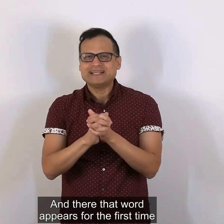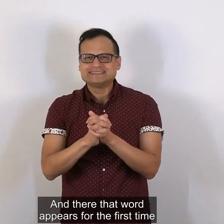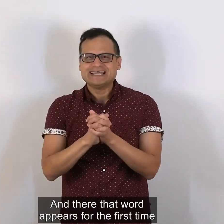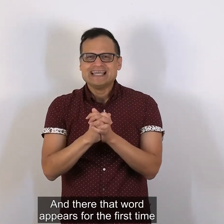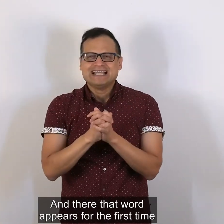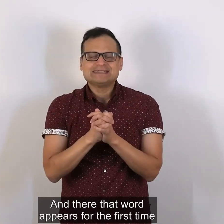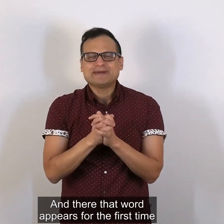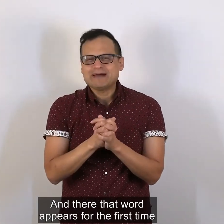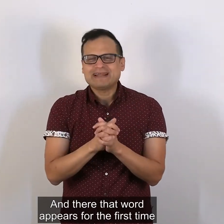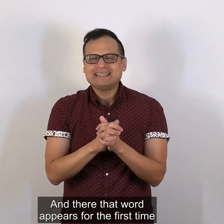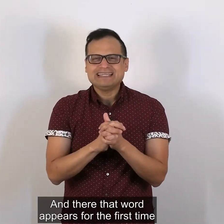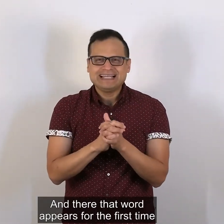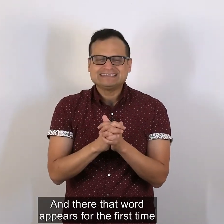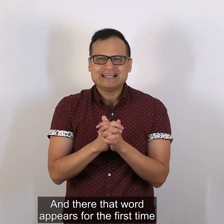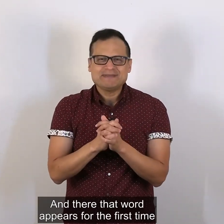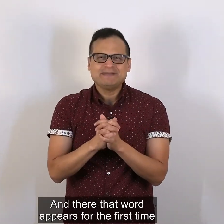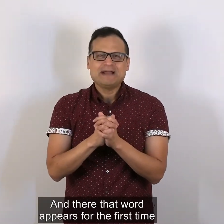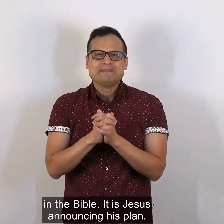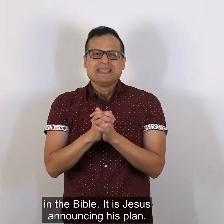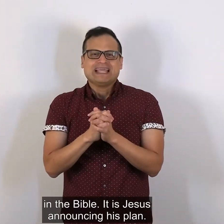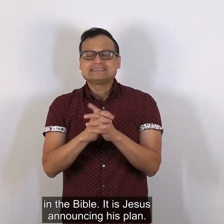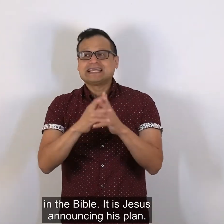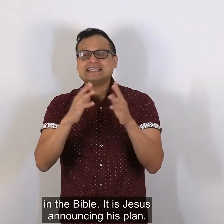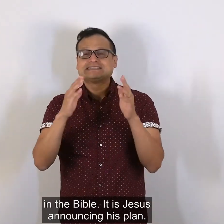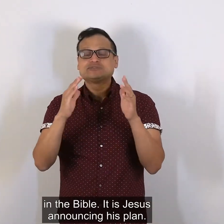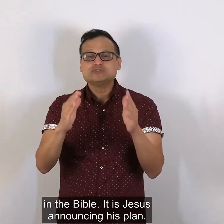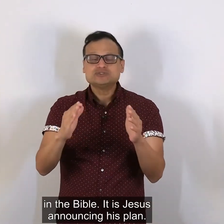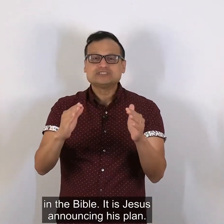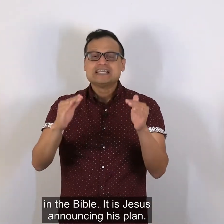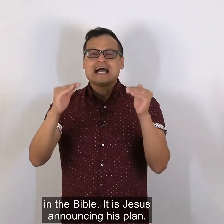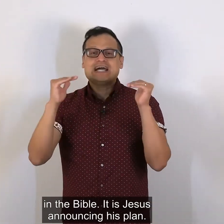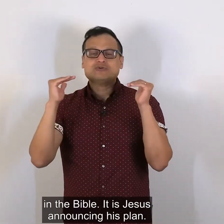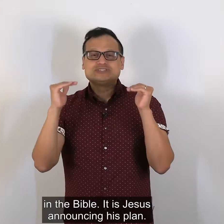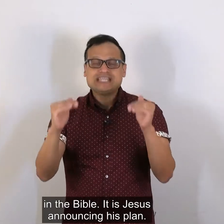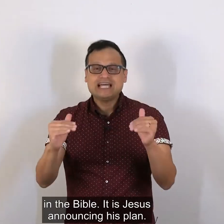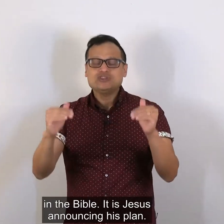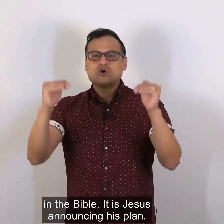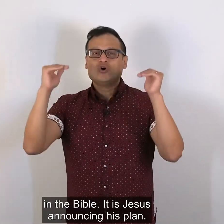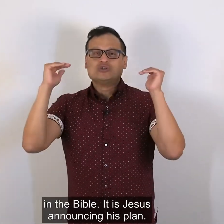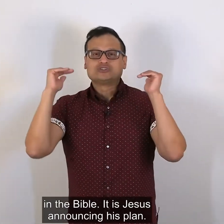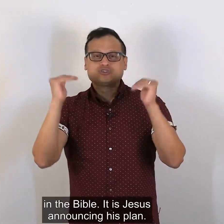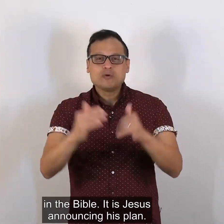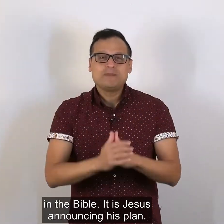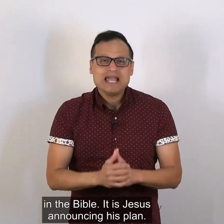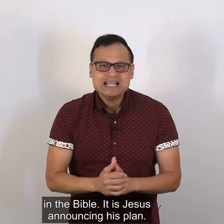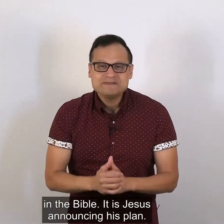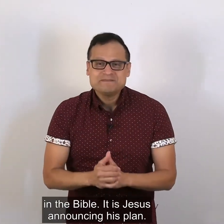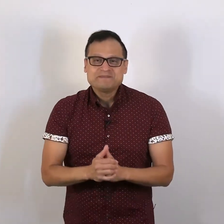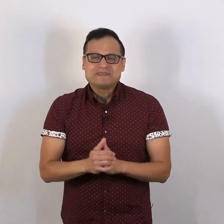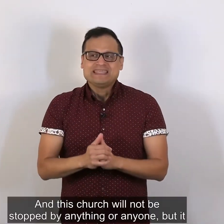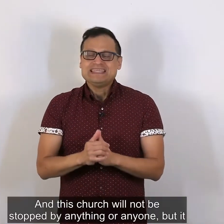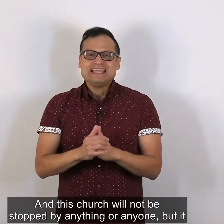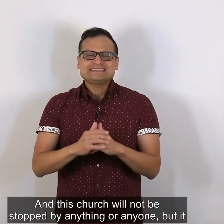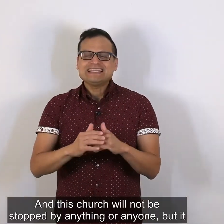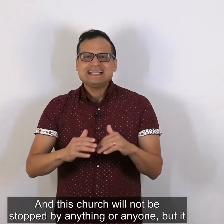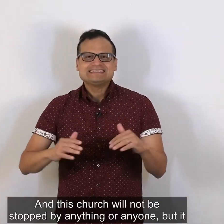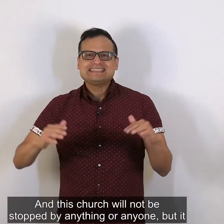aparece esa palabra iglesia en la Biblia, es Jesús anunciando su plan. Y esta iglesia